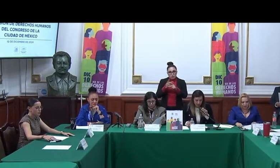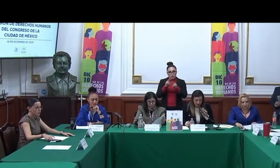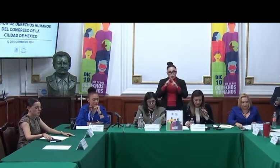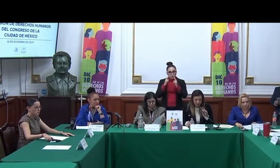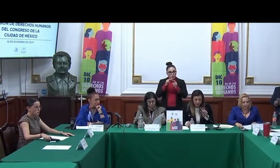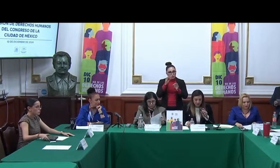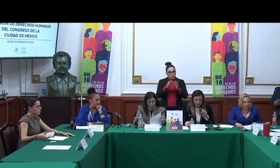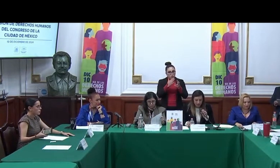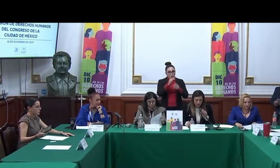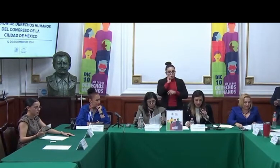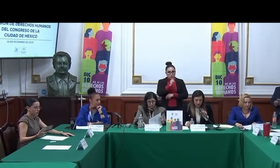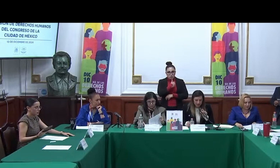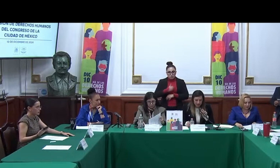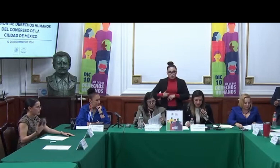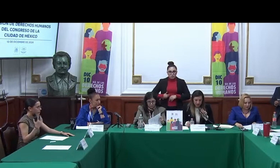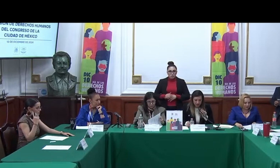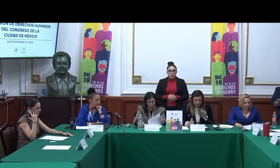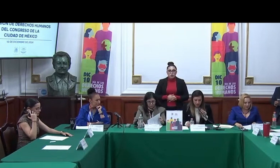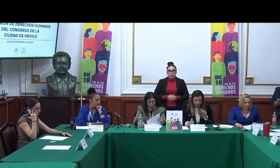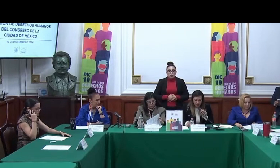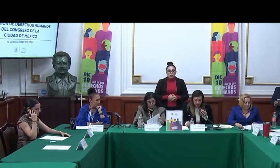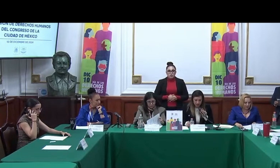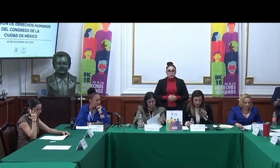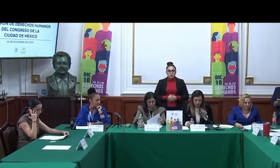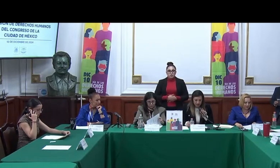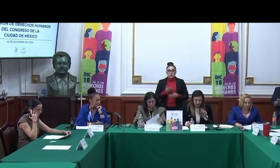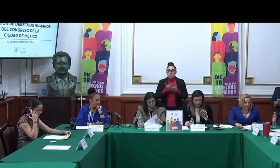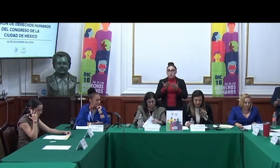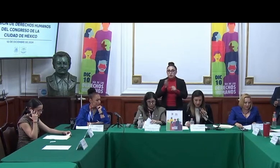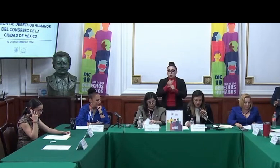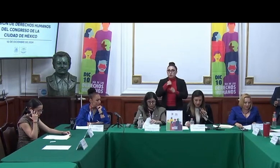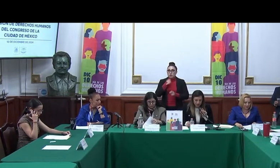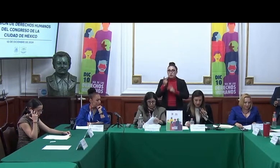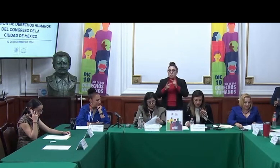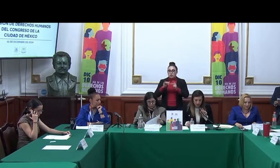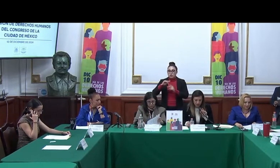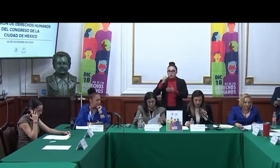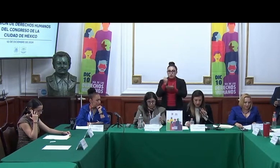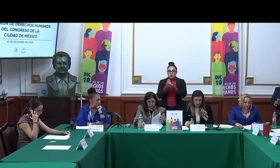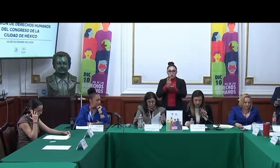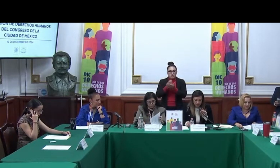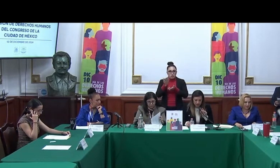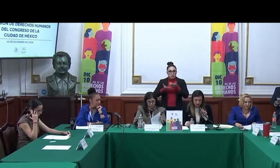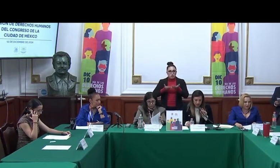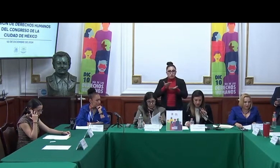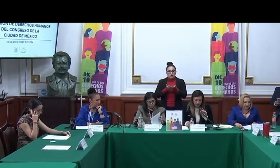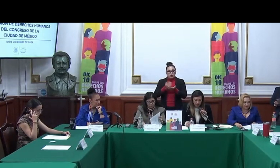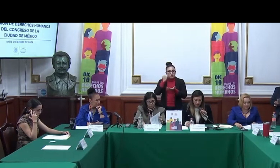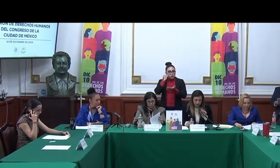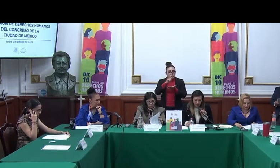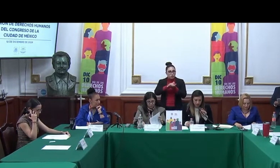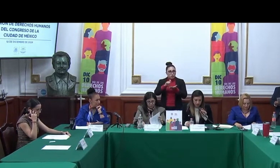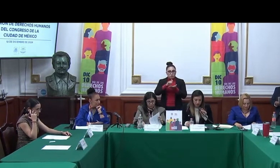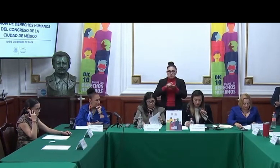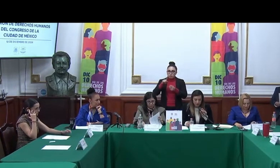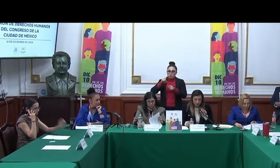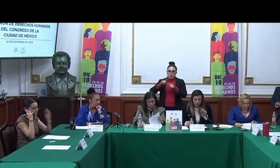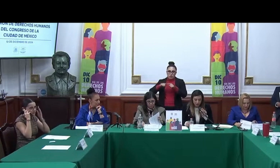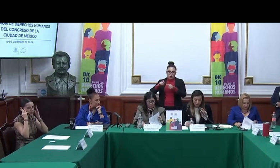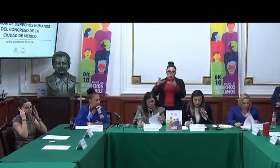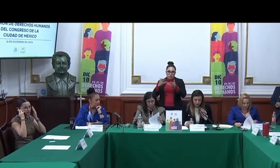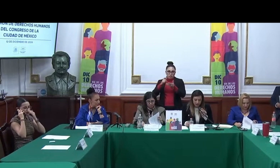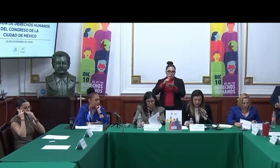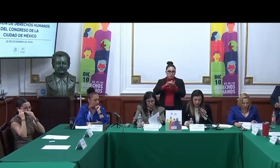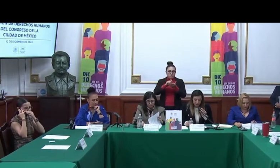Gracias, diputada. Aprobada la dispensa, ponemos a su consideración el dictamen en sentido positivo con modificaciones que presenta la Comisión de Derechos Humanos,